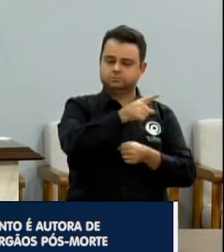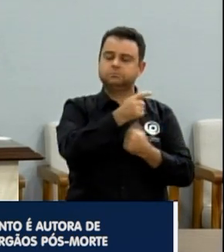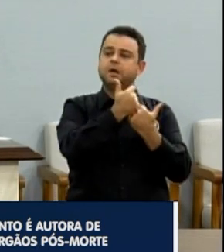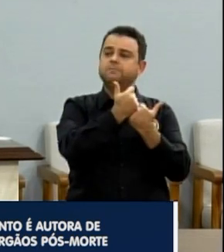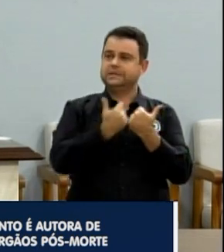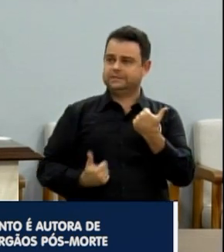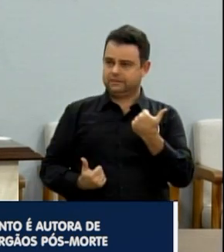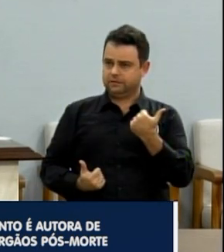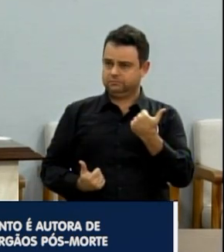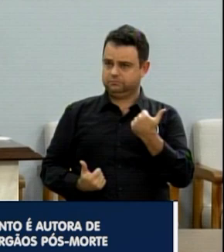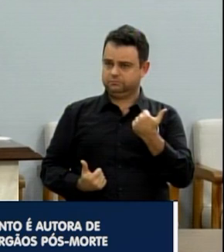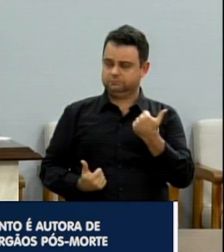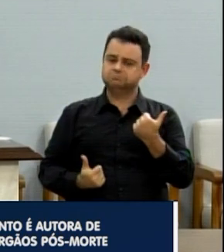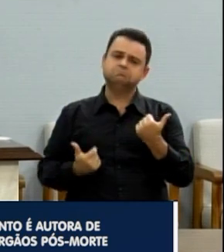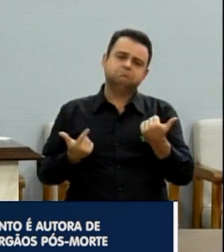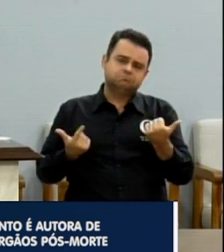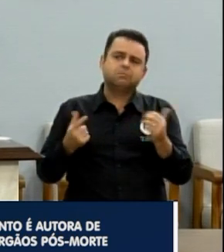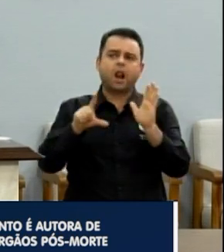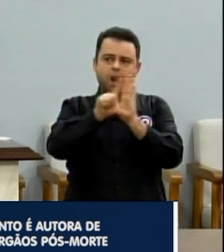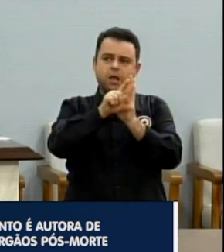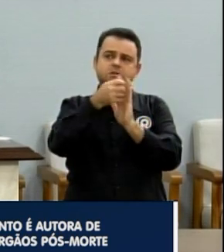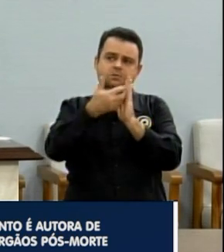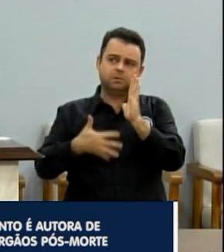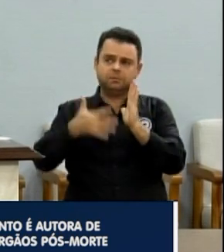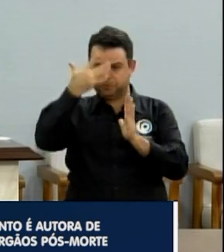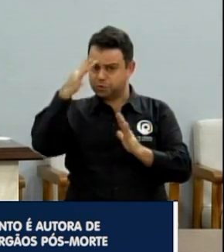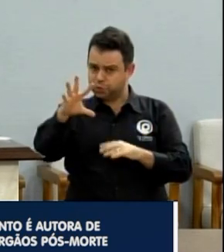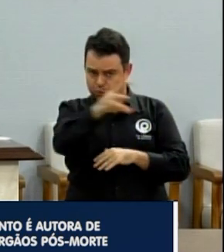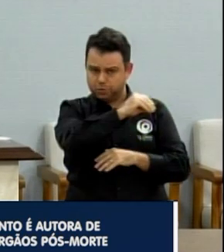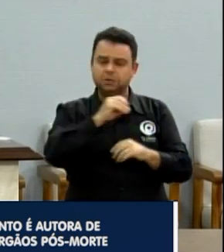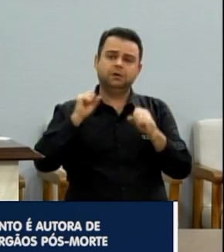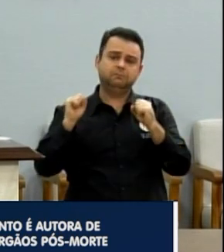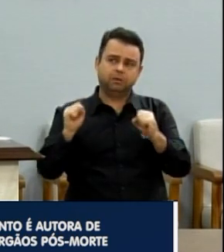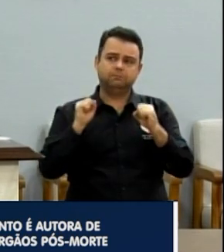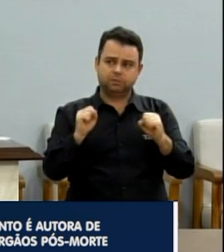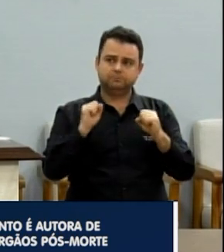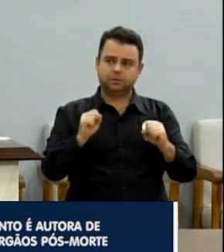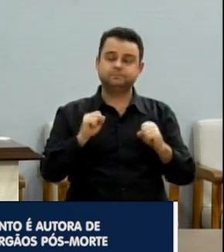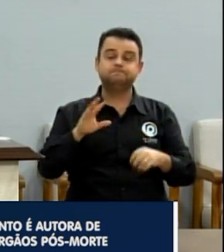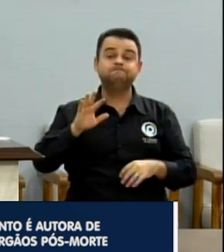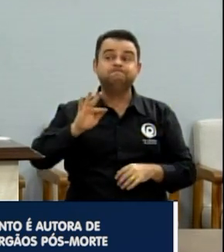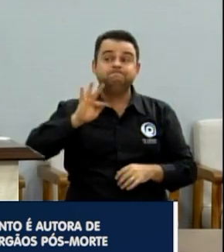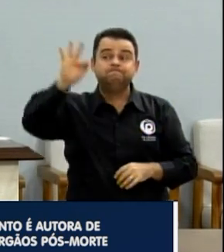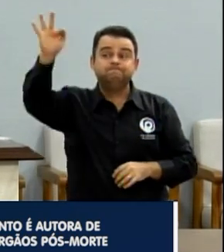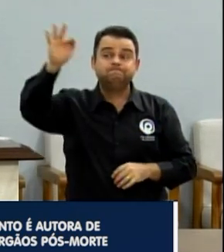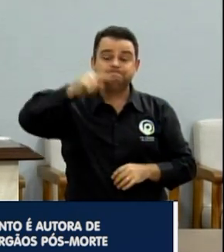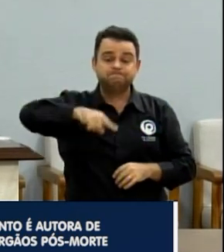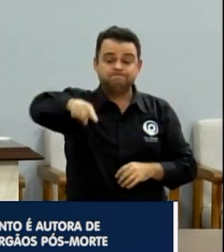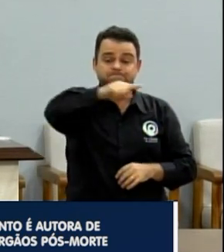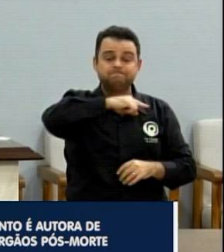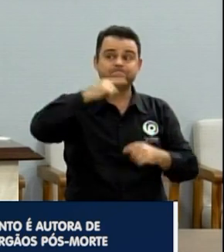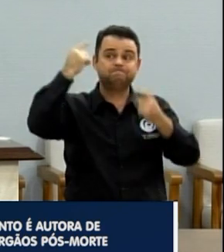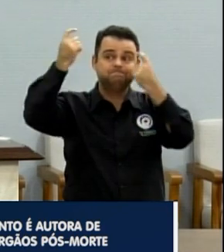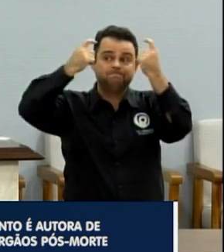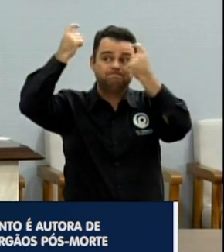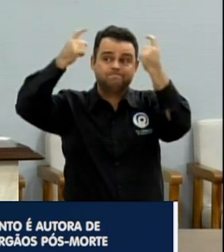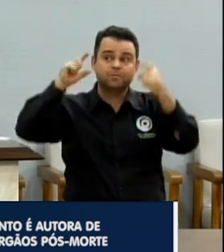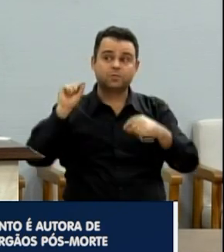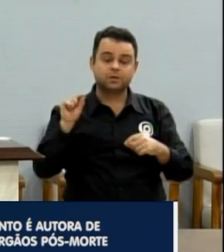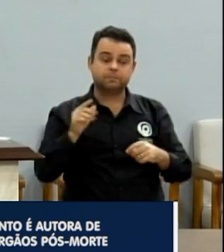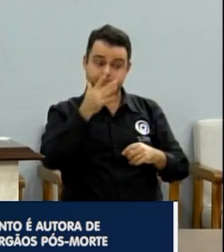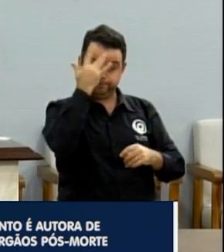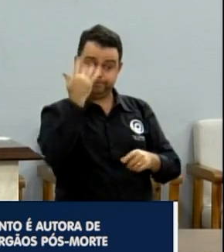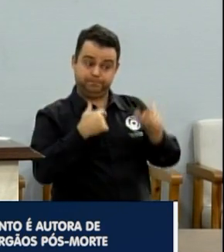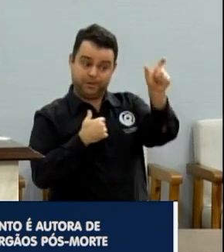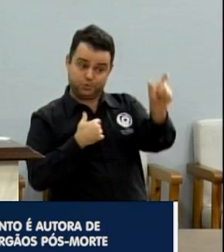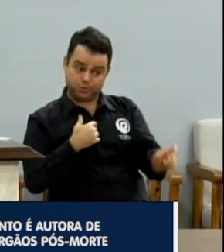ao considerar todas as pessoas doadoras presumidas, a preocupação se concentrou apenas no receptor, tratando o doador como um